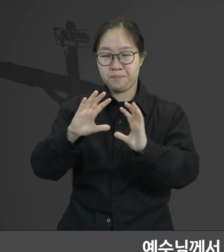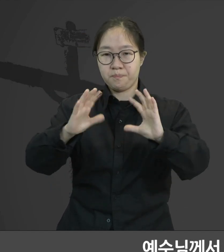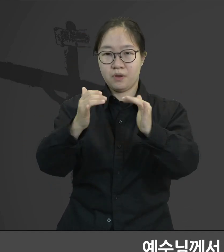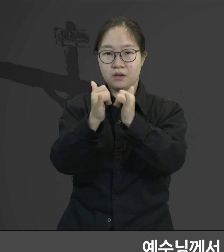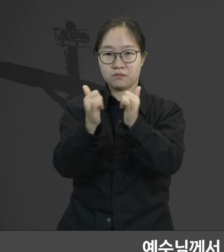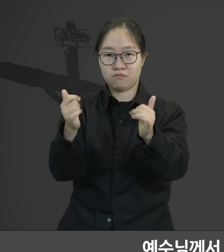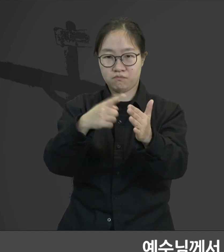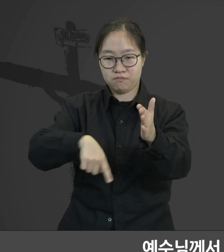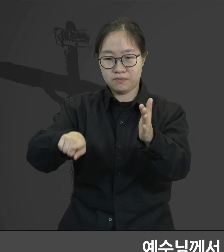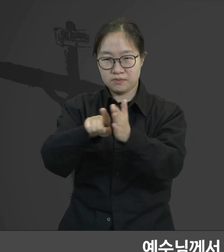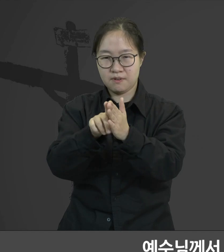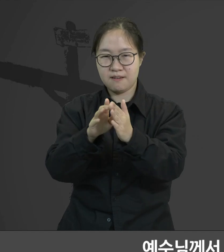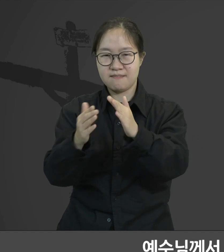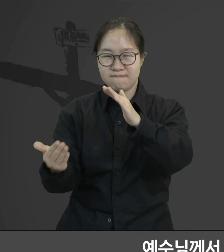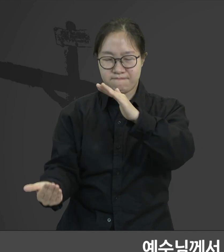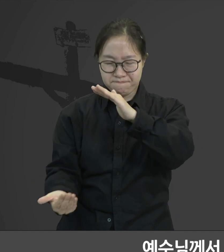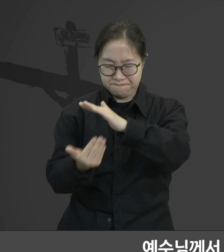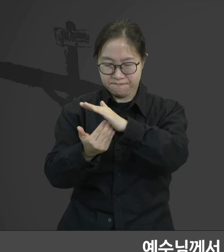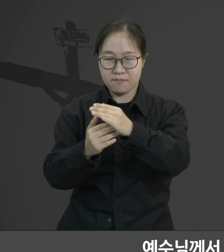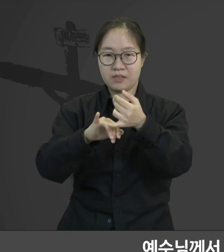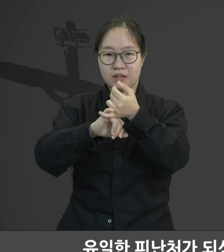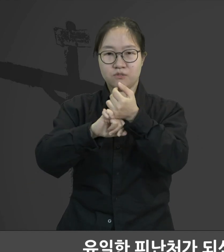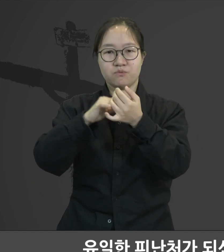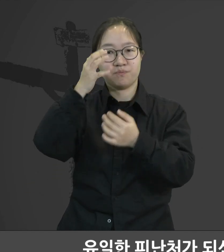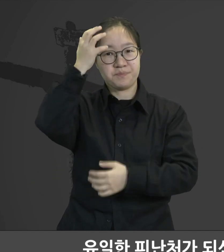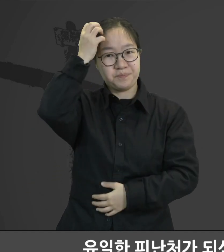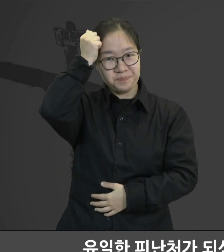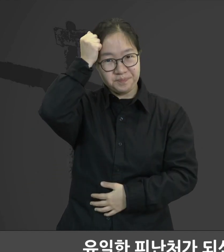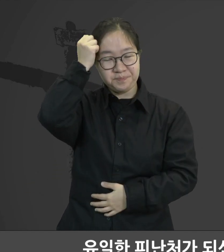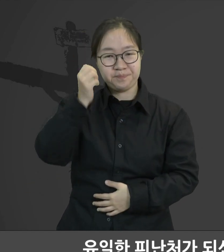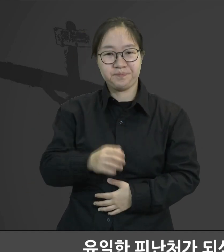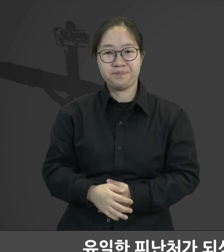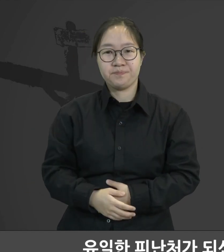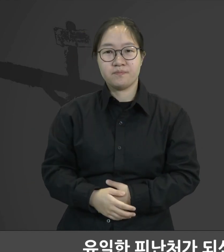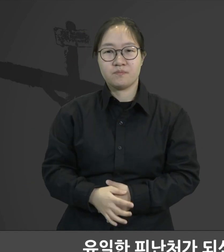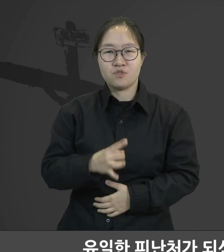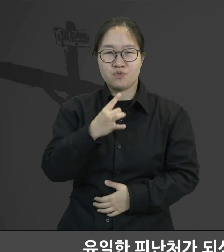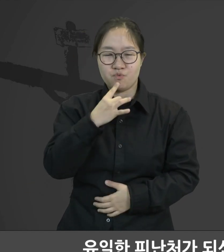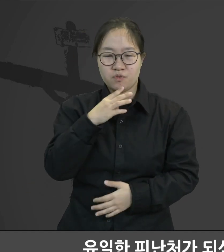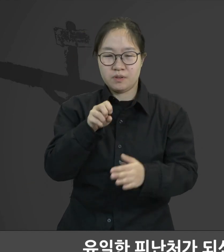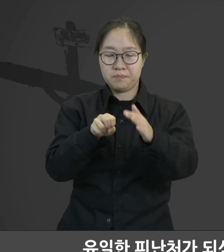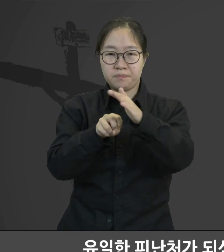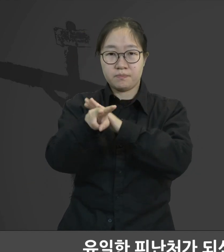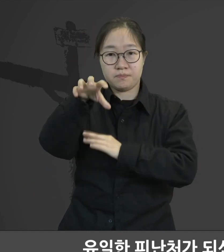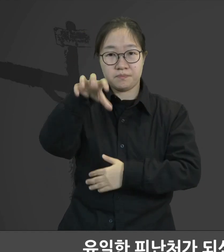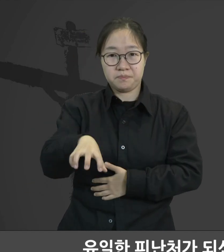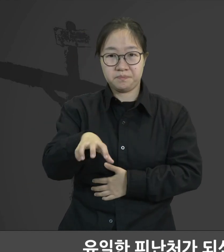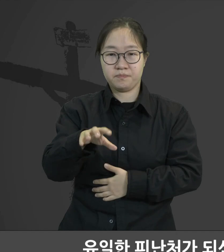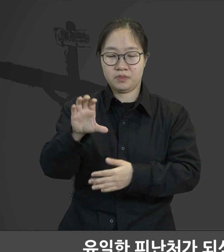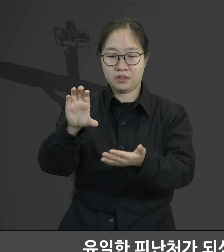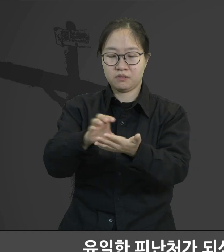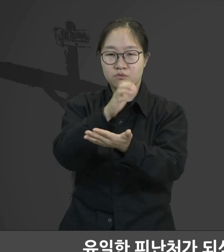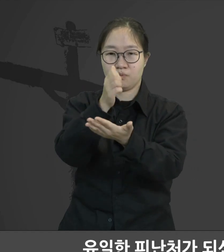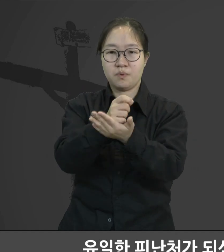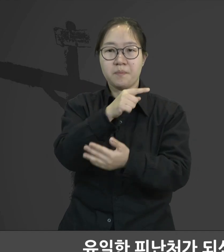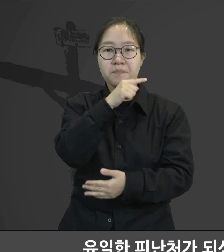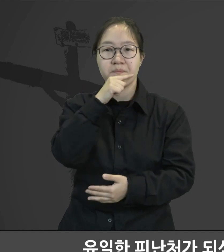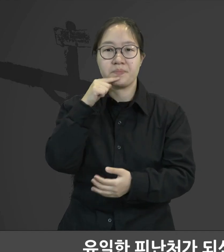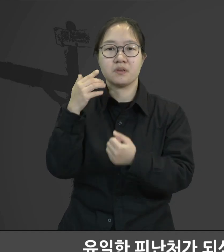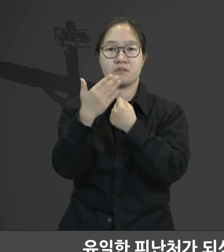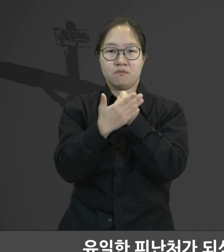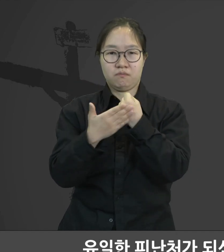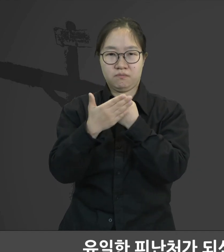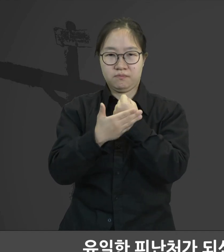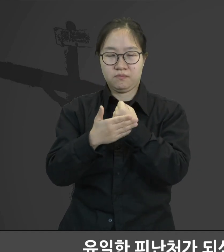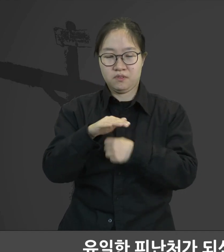친히 성취하신 언약을 되새깁니다. 유일한 피난처가 되신 그리스도의 보혈로 인해